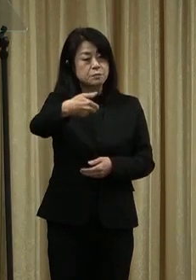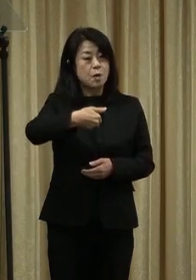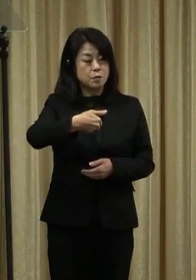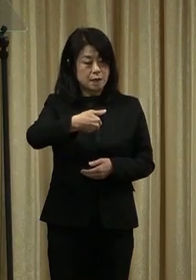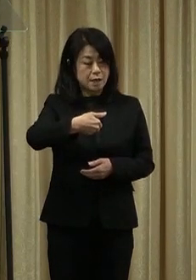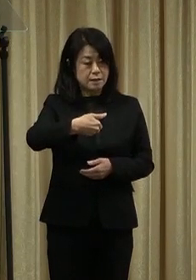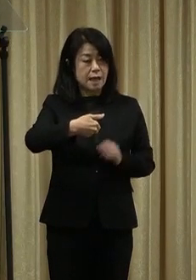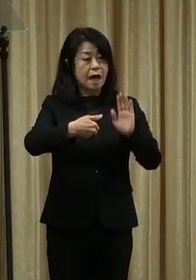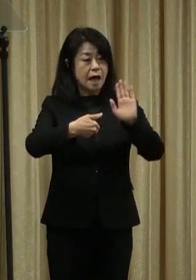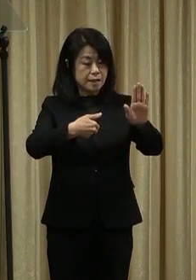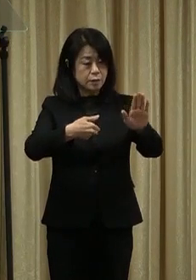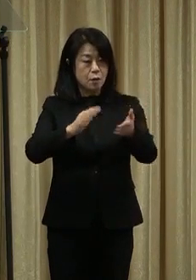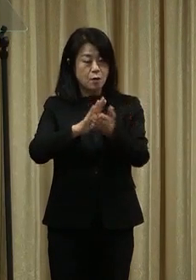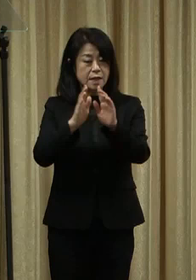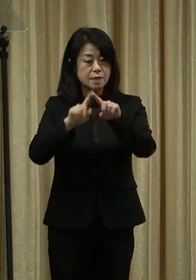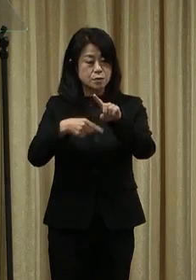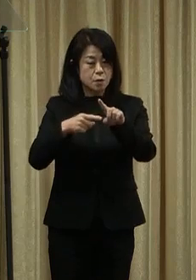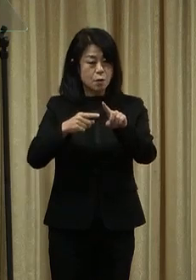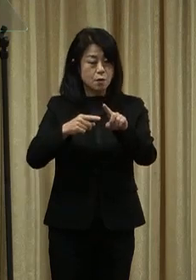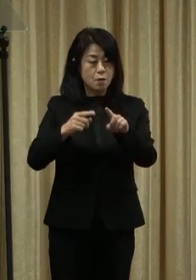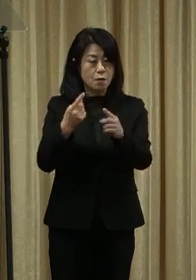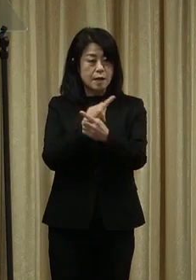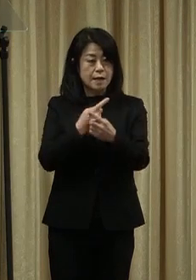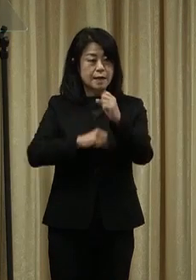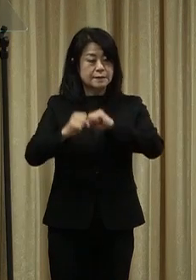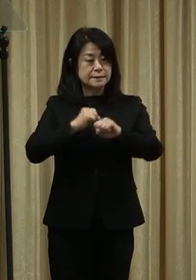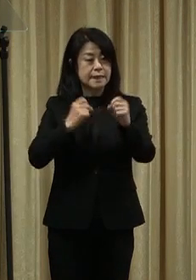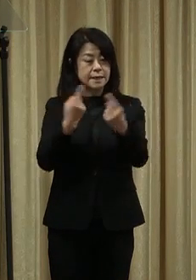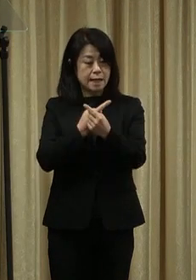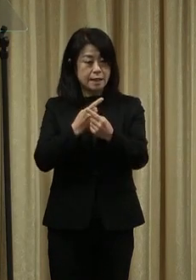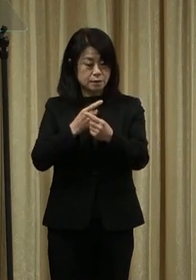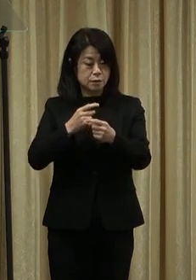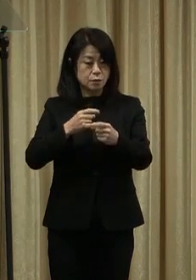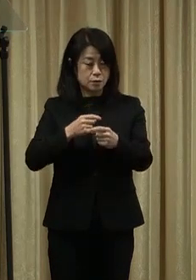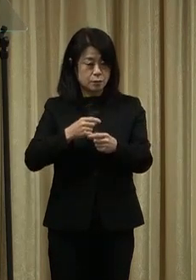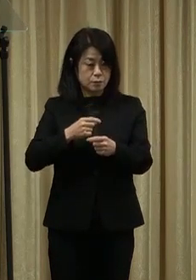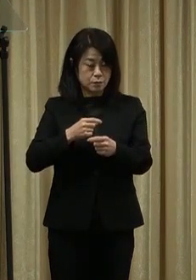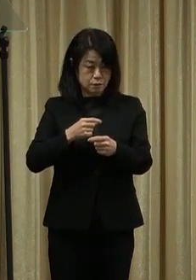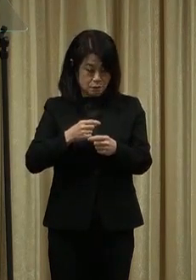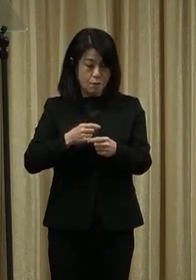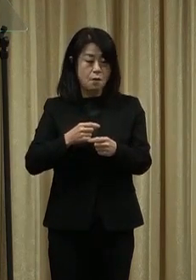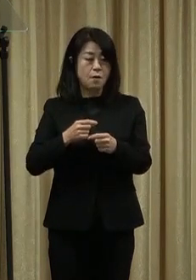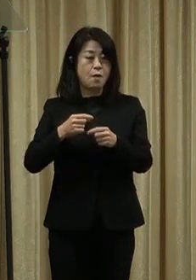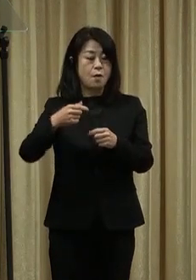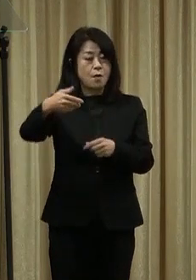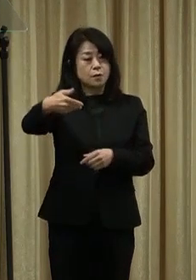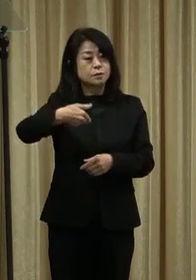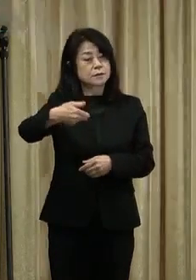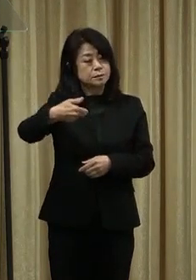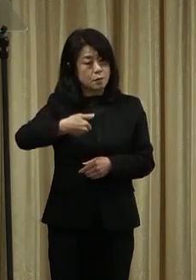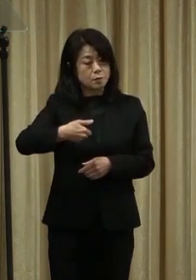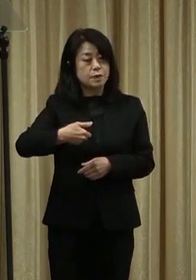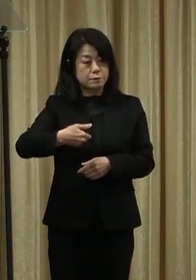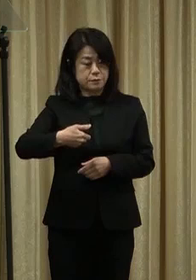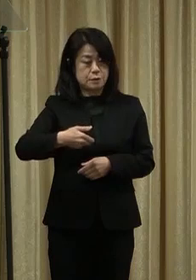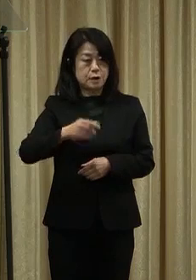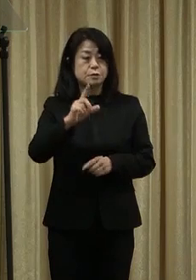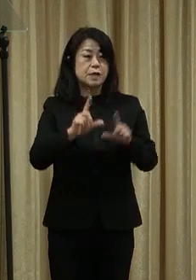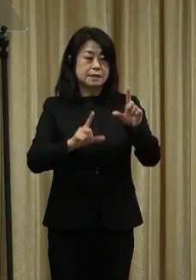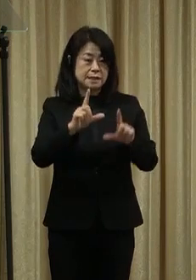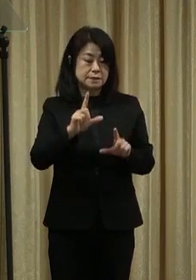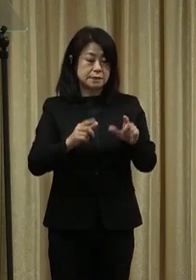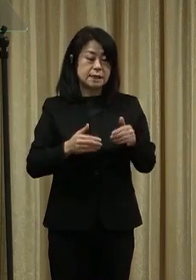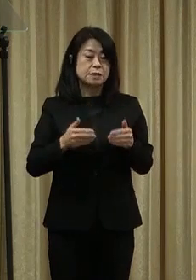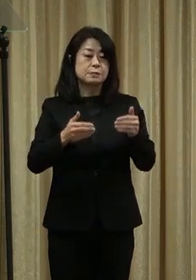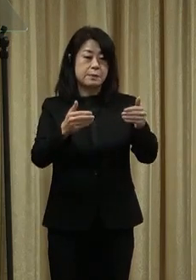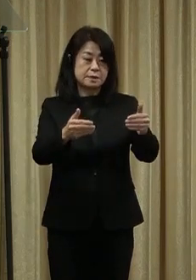その後県庁活性化の取り組み等についてご質問をお受けするというちょっと2段階になりますけれども、そういった形で進め